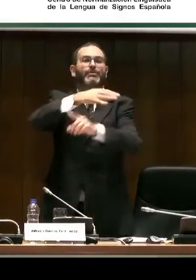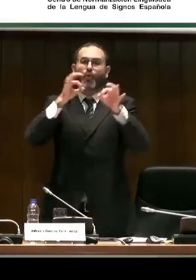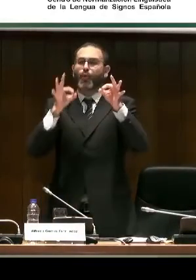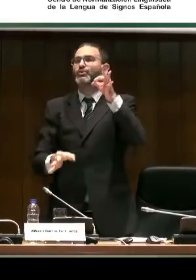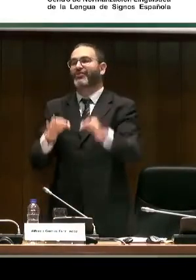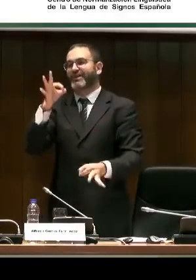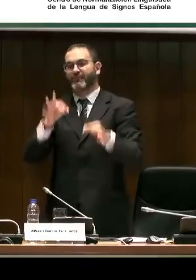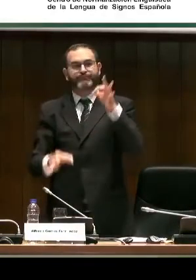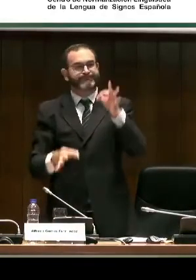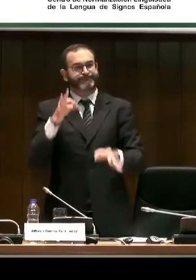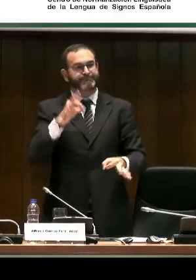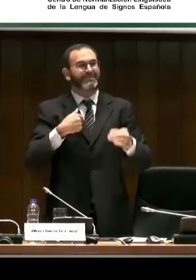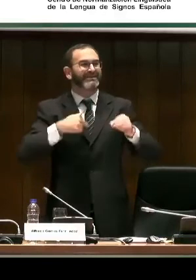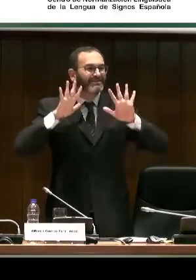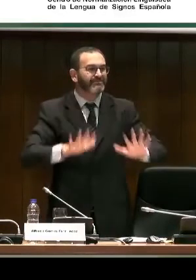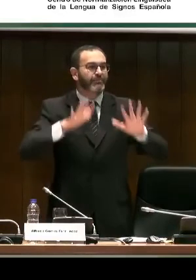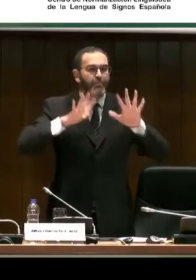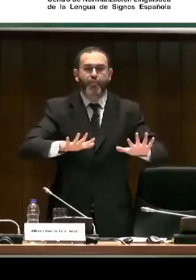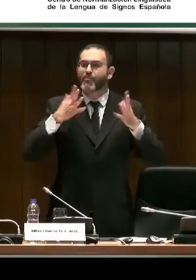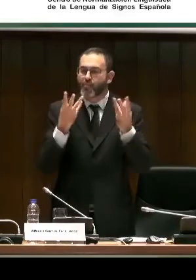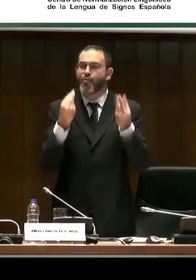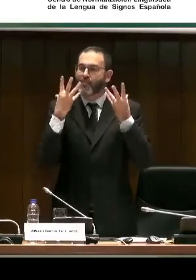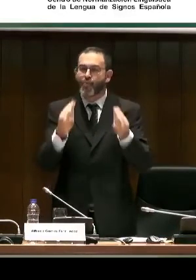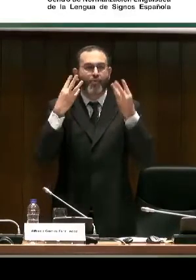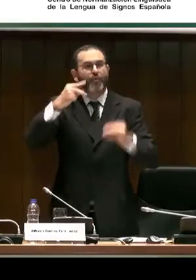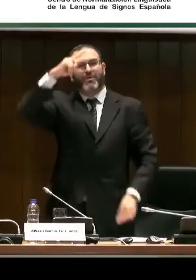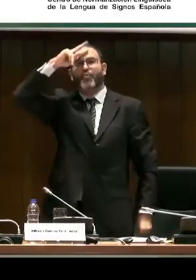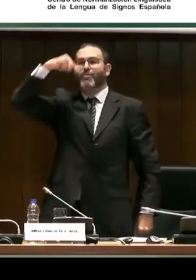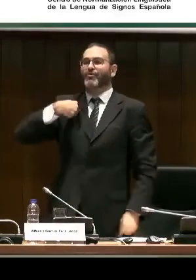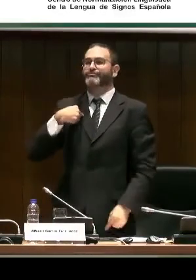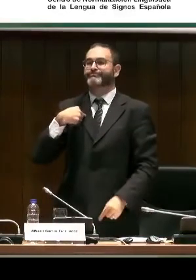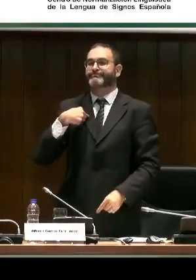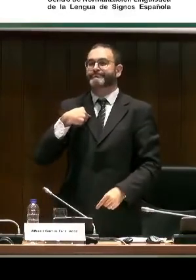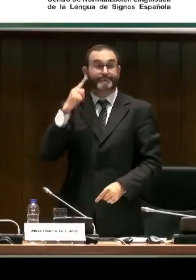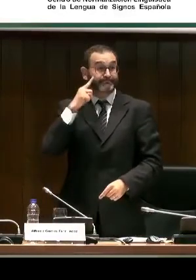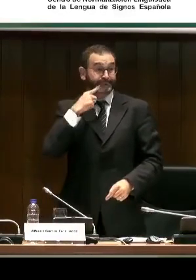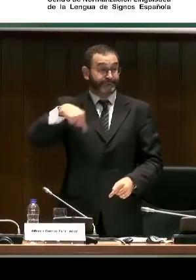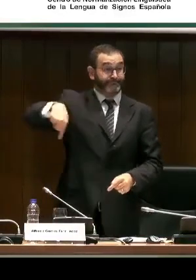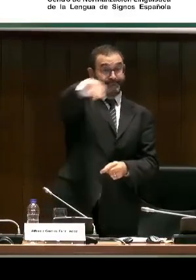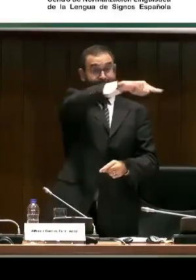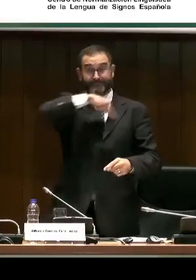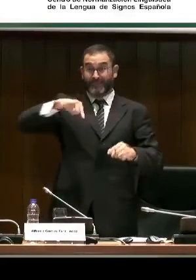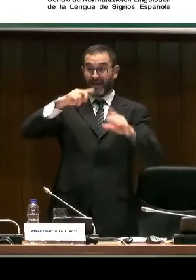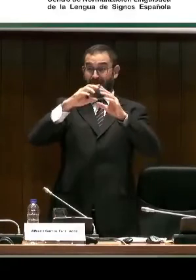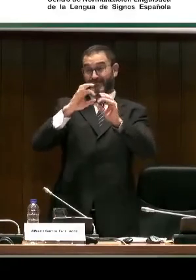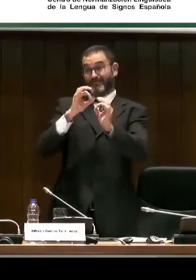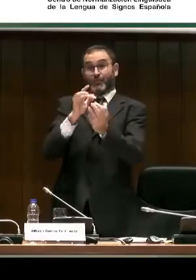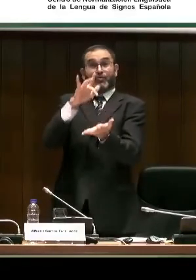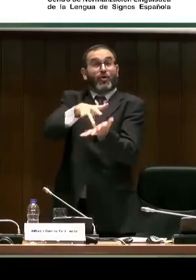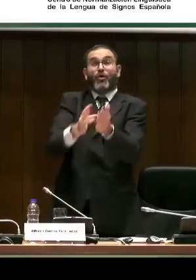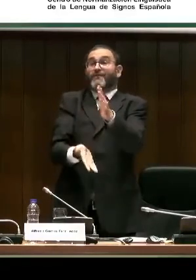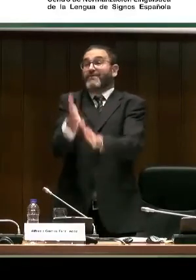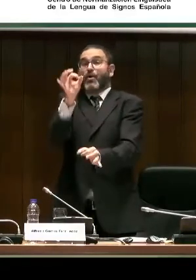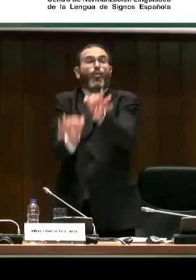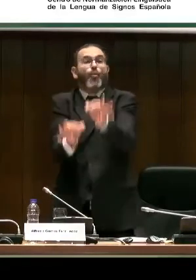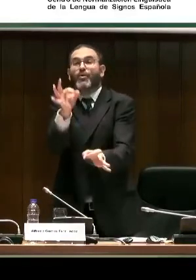Algo fundamental que quiero trasladar aquí es lo que sucede en el ámbito judicial. Nos preocupa tremendamente lo